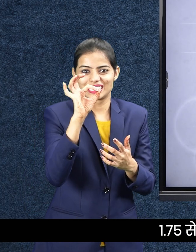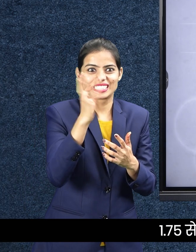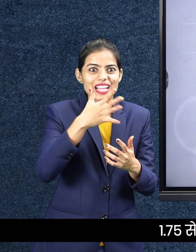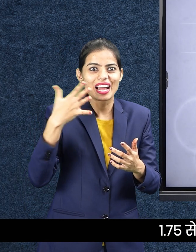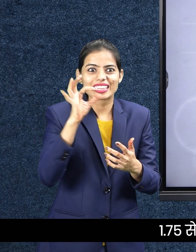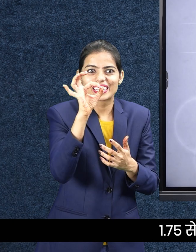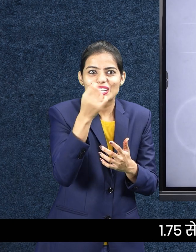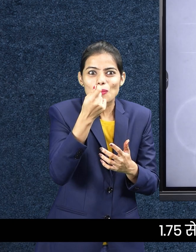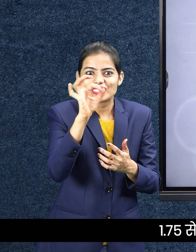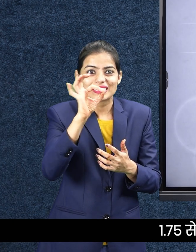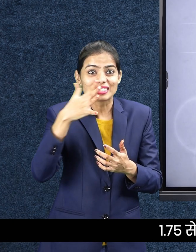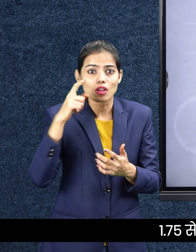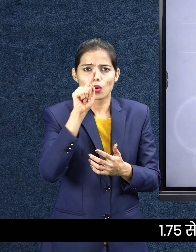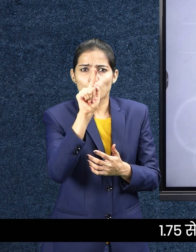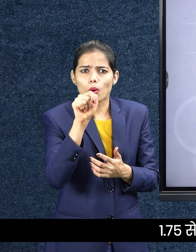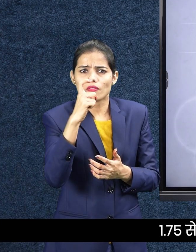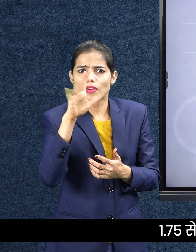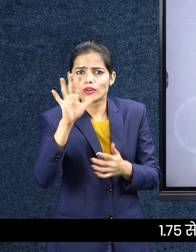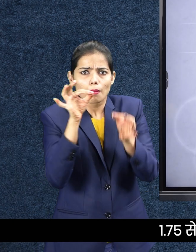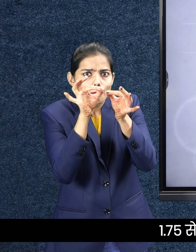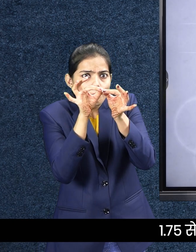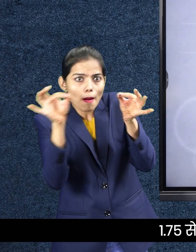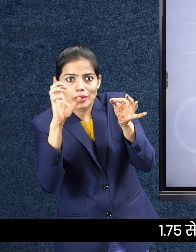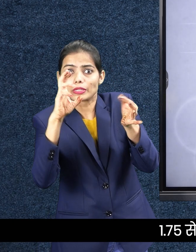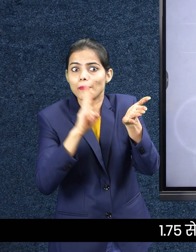1.75 सेंटीमीटर व्यासाची आणि 2 मिलीमीटर जाडीची